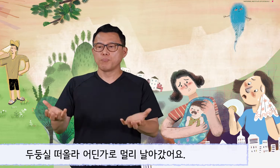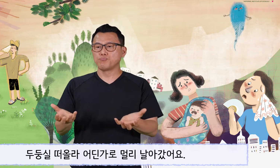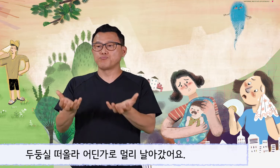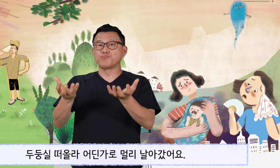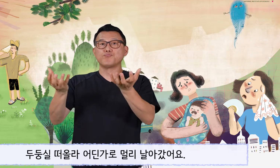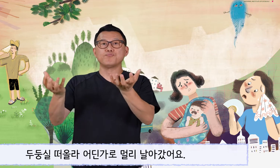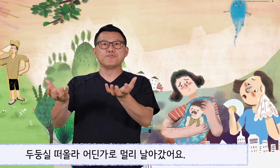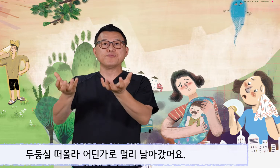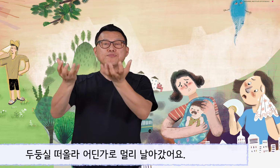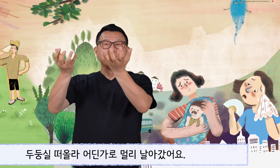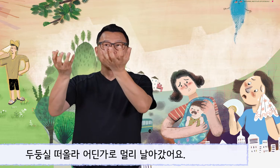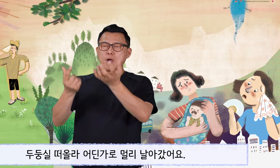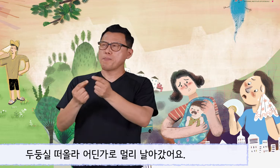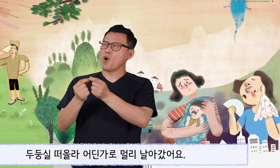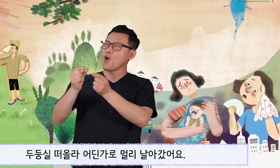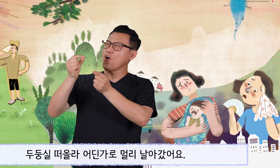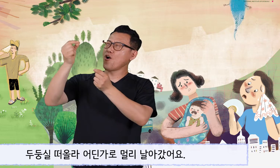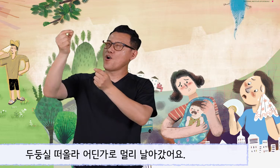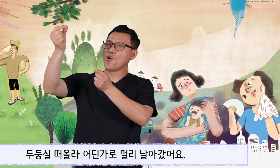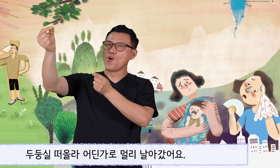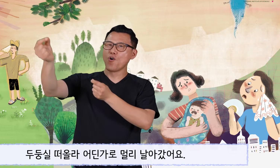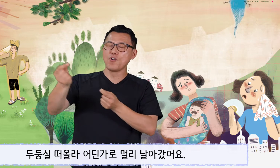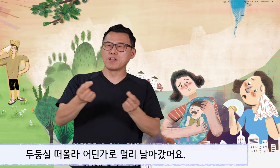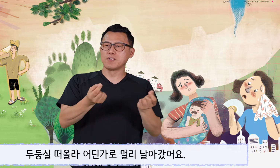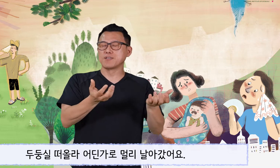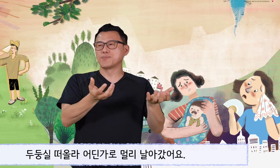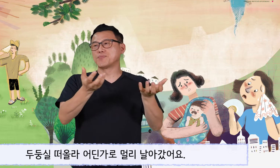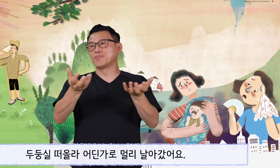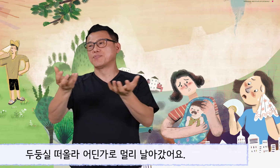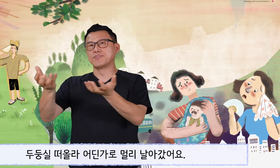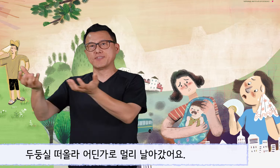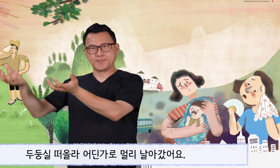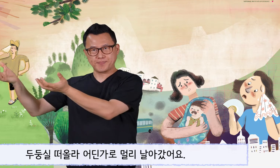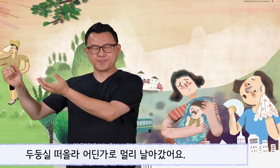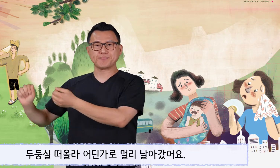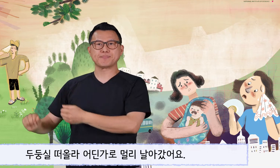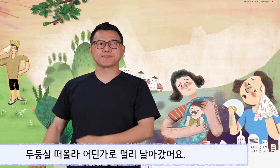떠올라 어딘가로 멀리 날아갔어요.